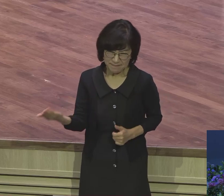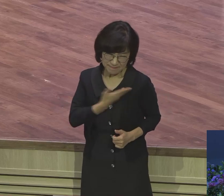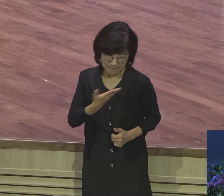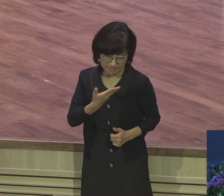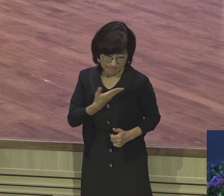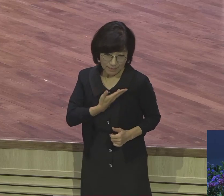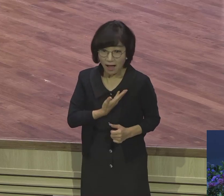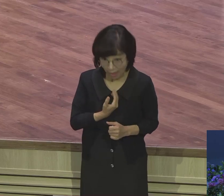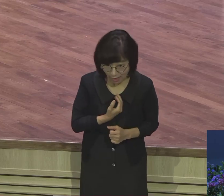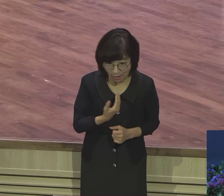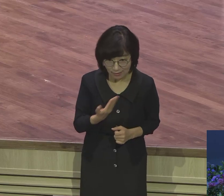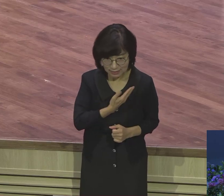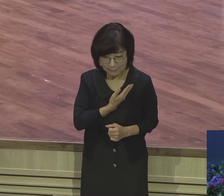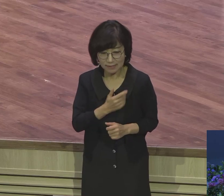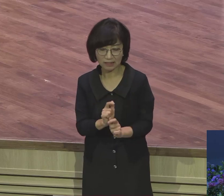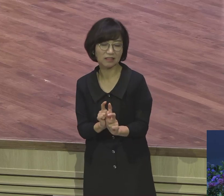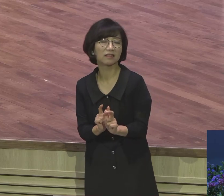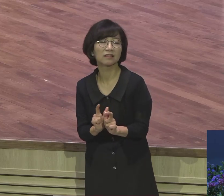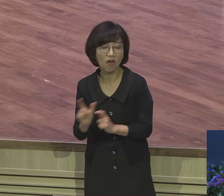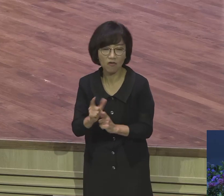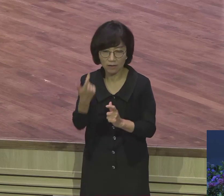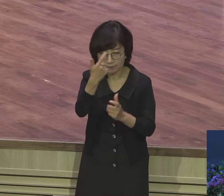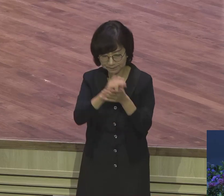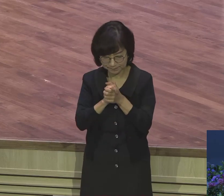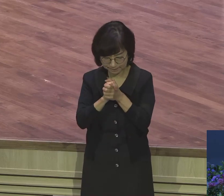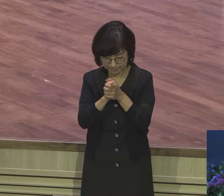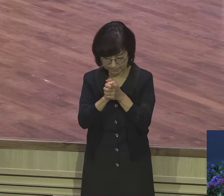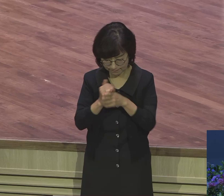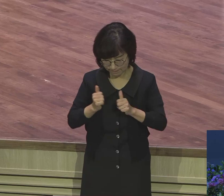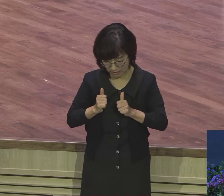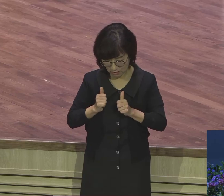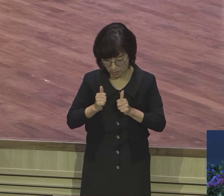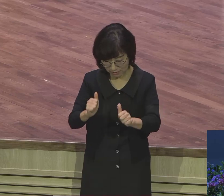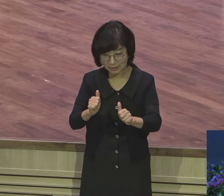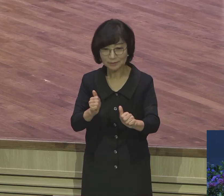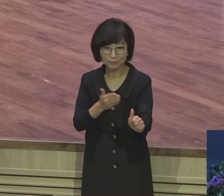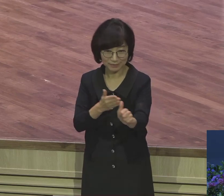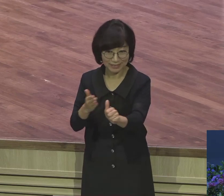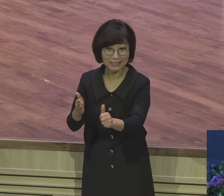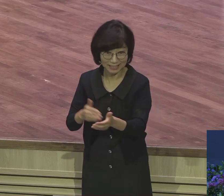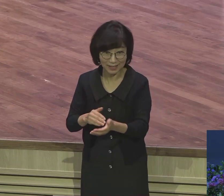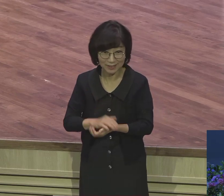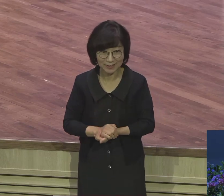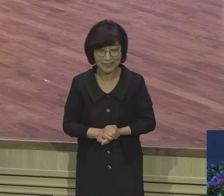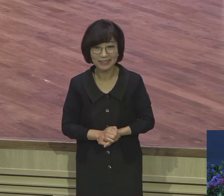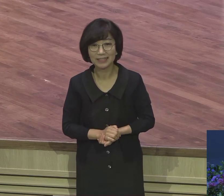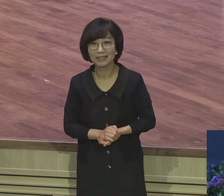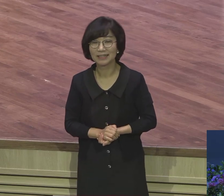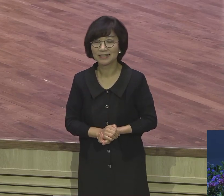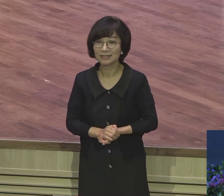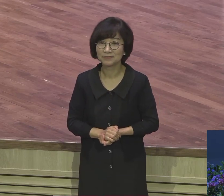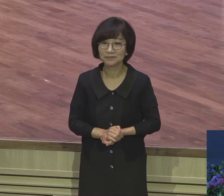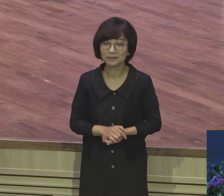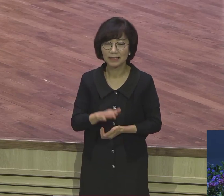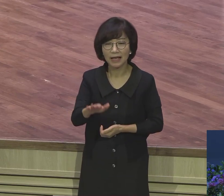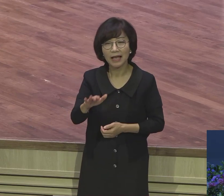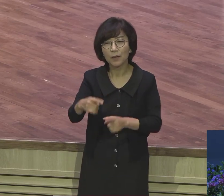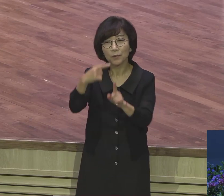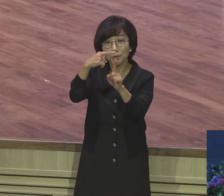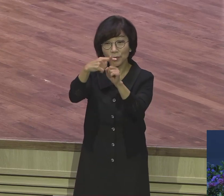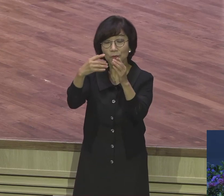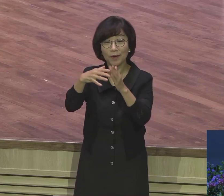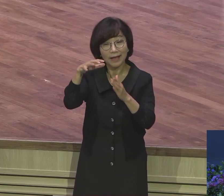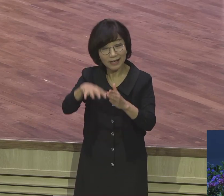여기에 또 더 기도에 힘쓸 것 그러죠. 기도에 힘쓰라 그렇게 말하고 있어요. 주의 일을 하다보면